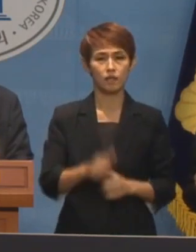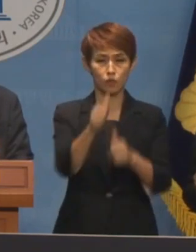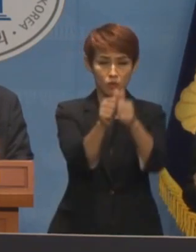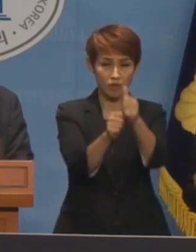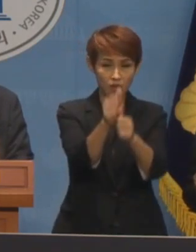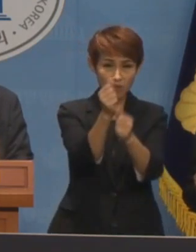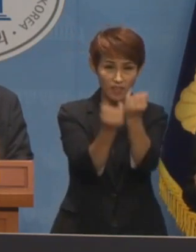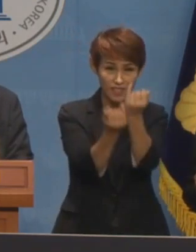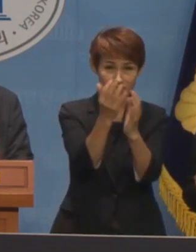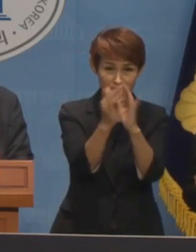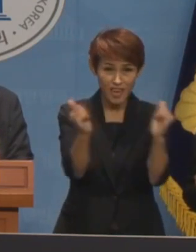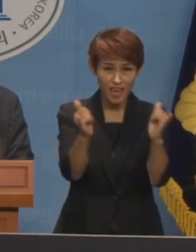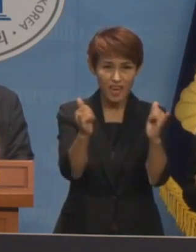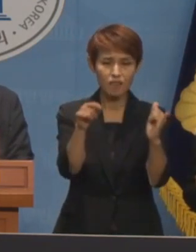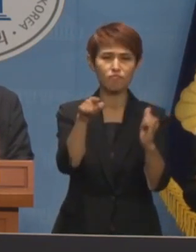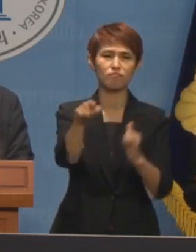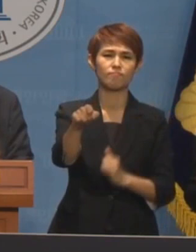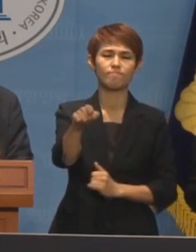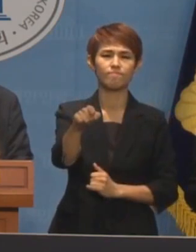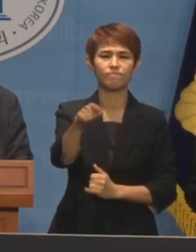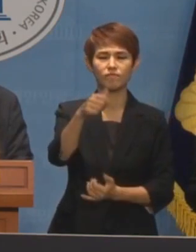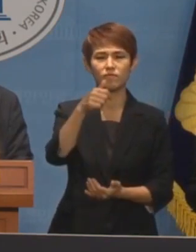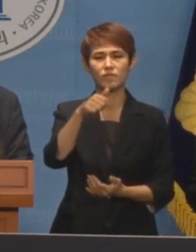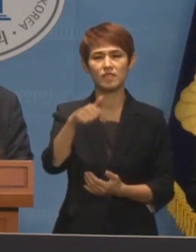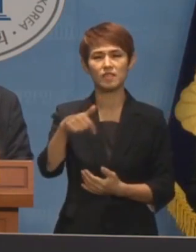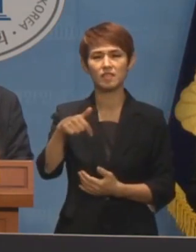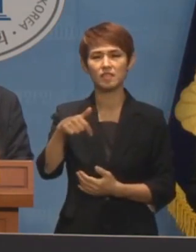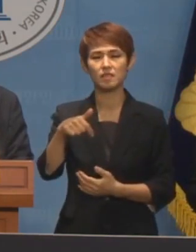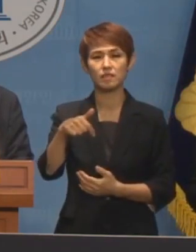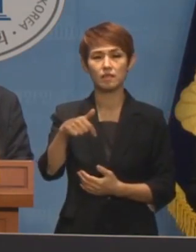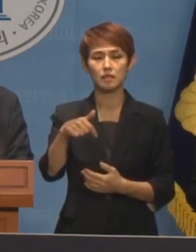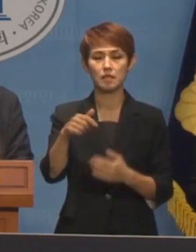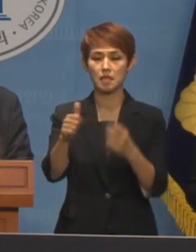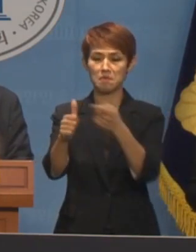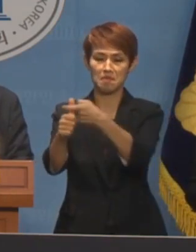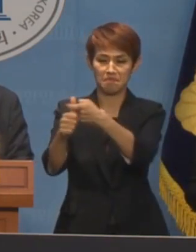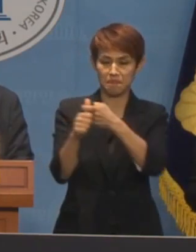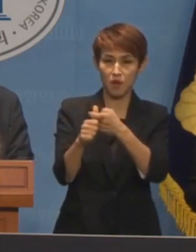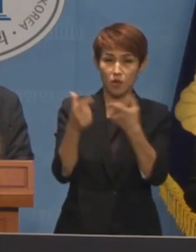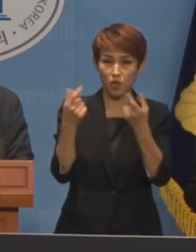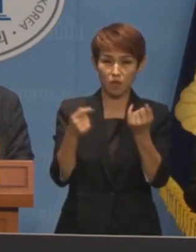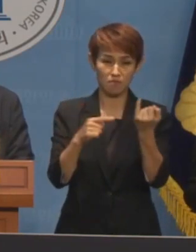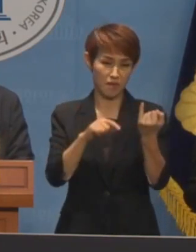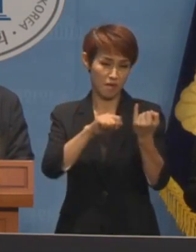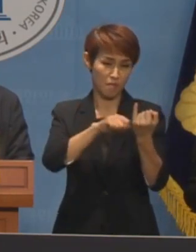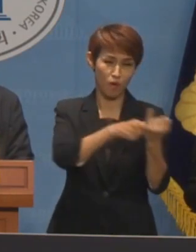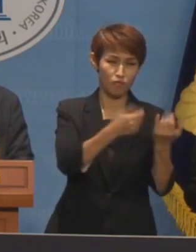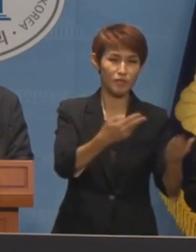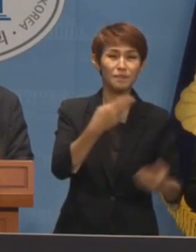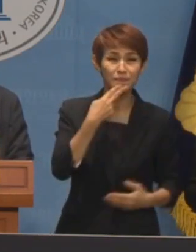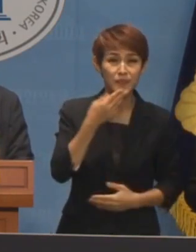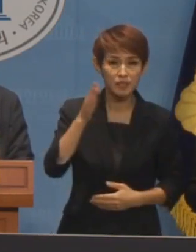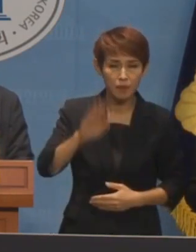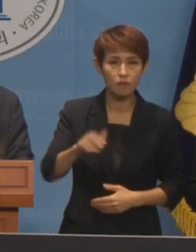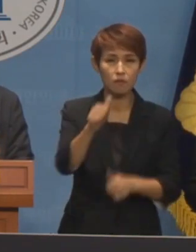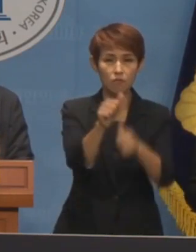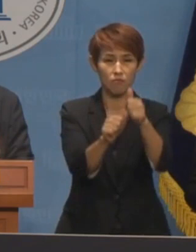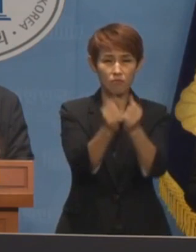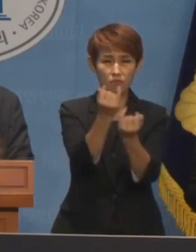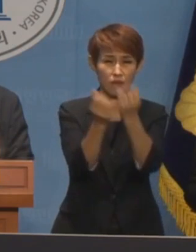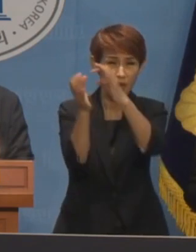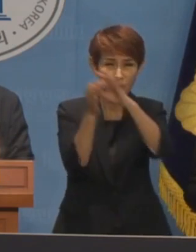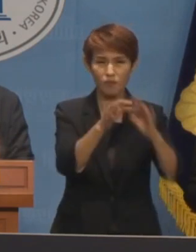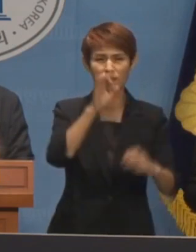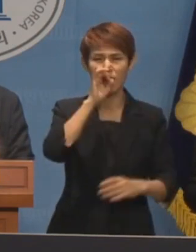우리가 정죄하고 가늠한 여인처럼 처벌하지 않지만 그러나 그런 행위를 계속 반복하면 안